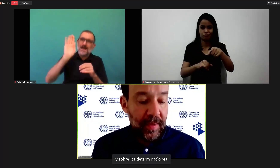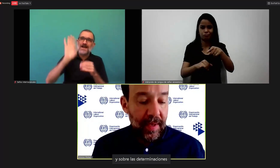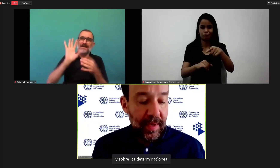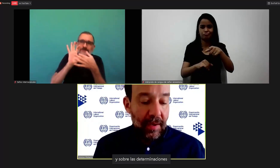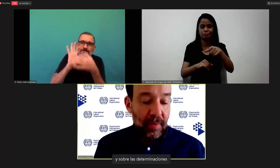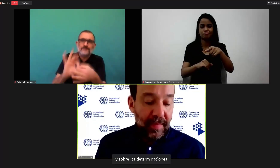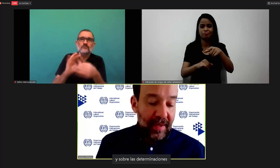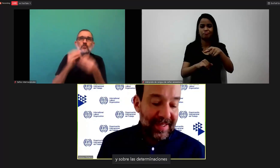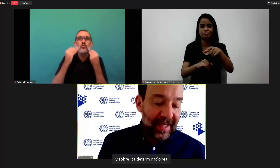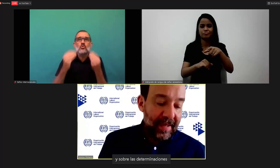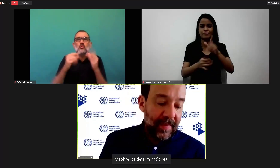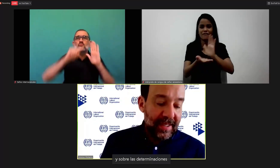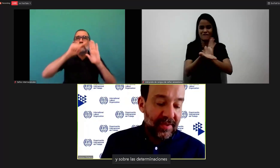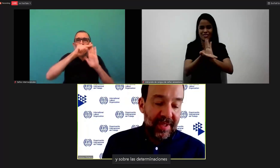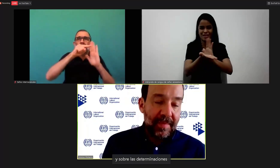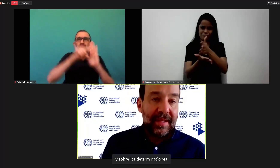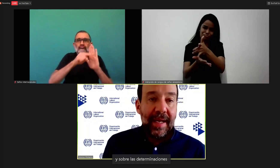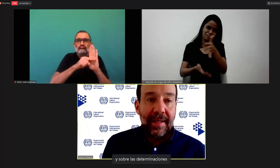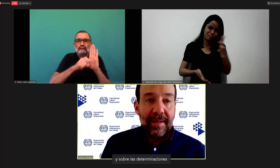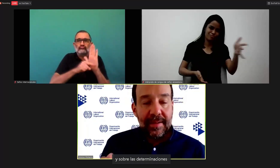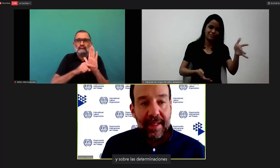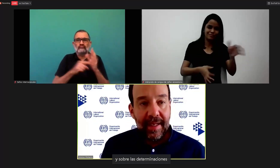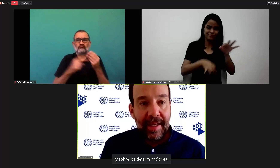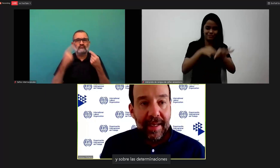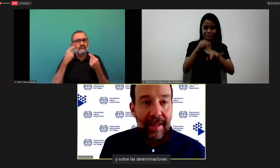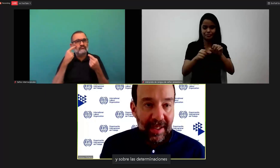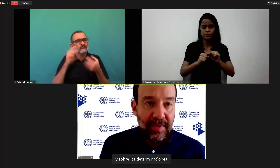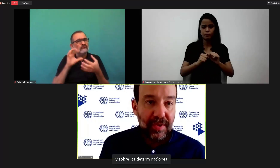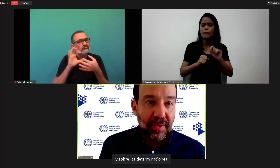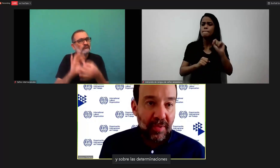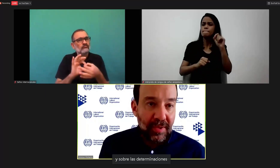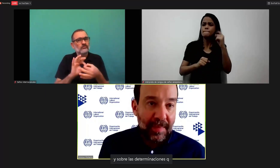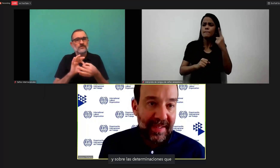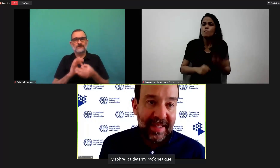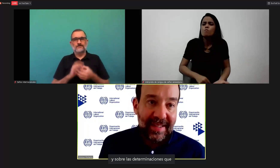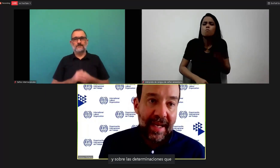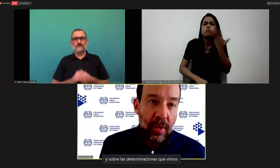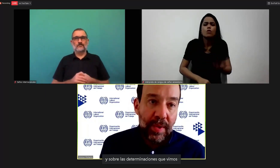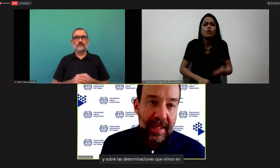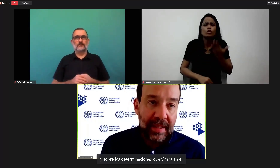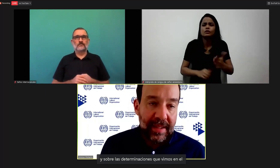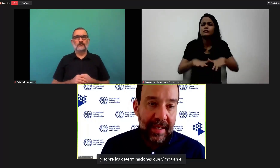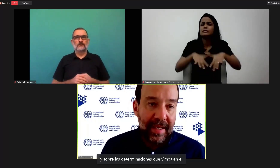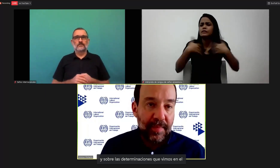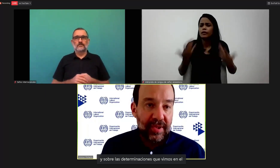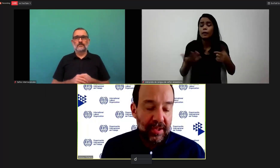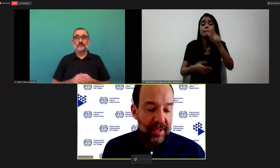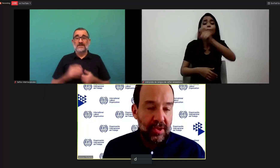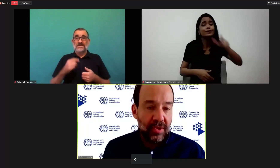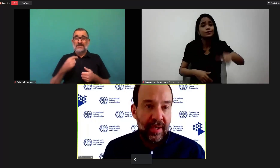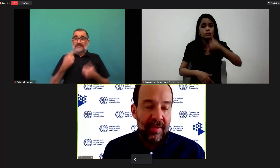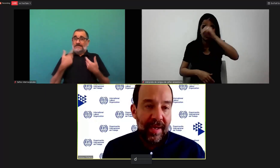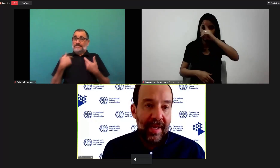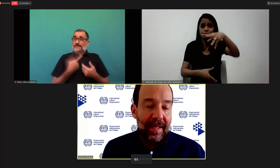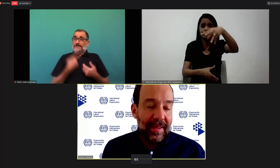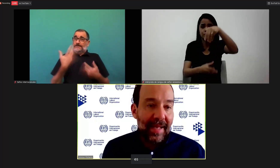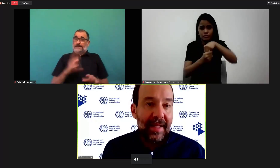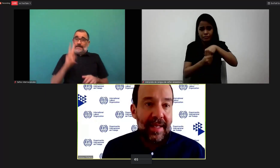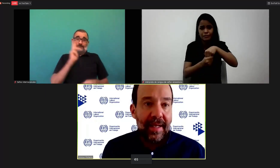su vídeo, lo primero es que es fundamental que las personas con discapacidad estén incluidas, ¿no? En el proceso